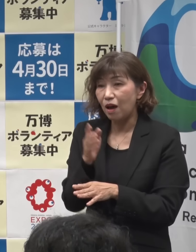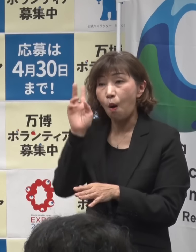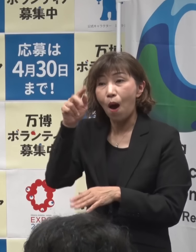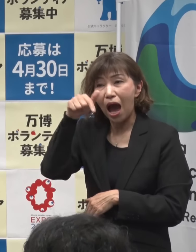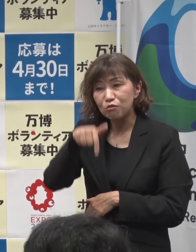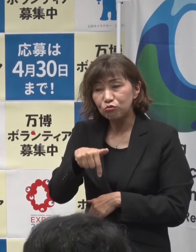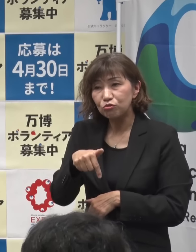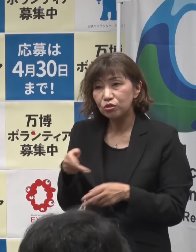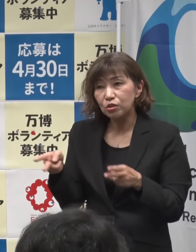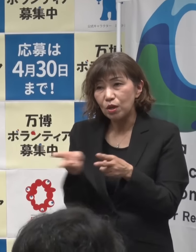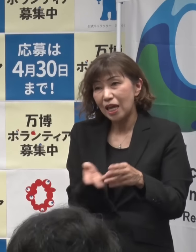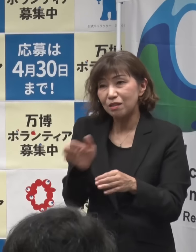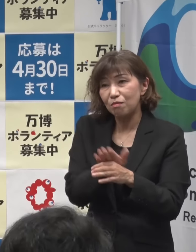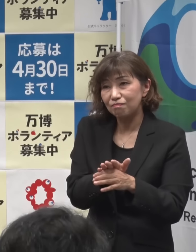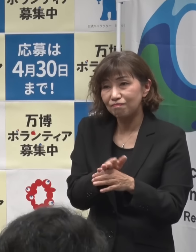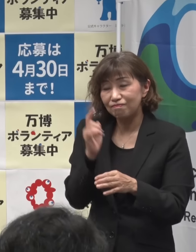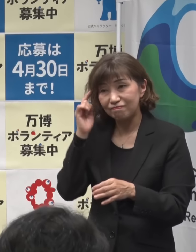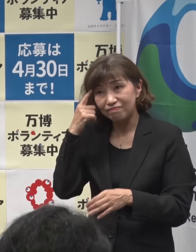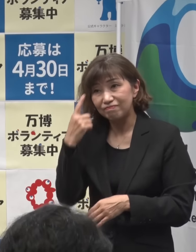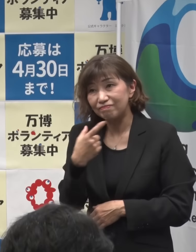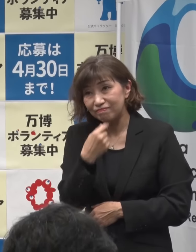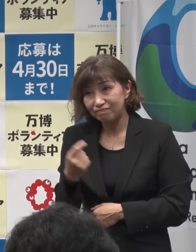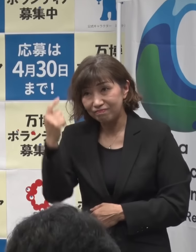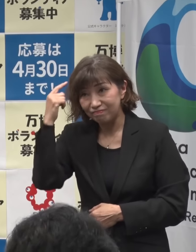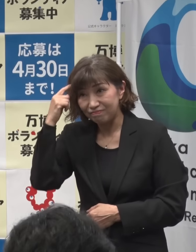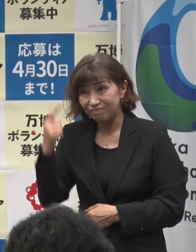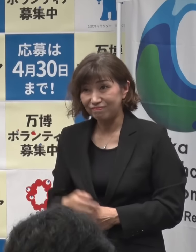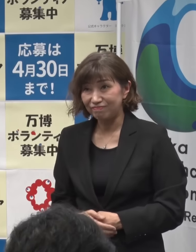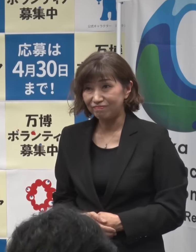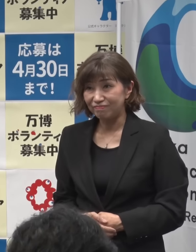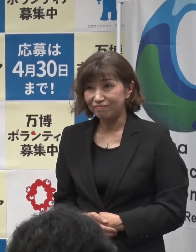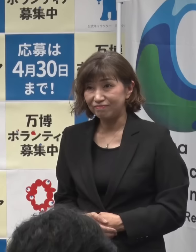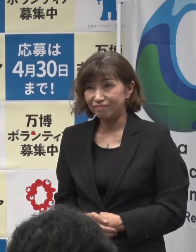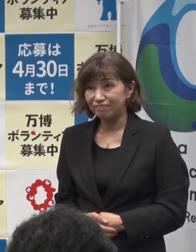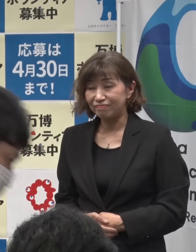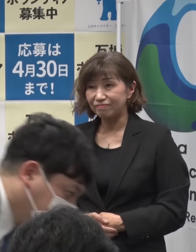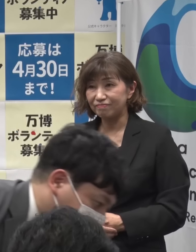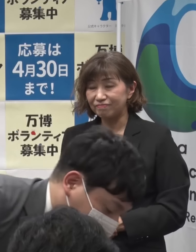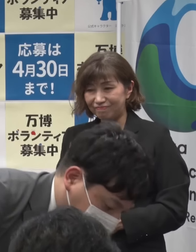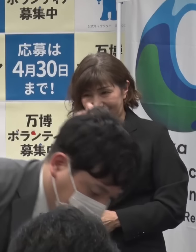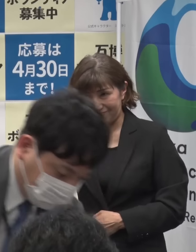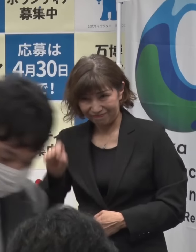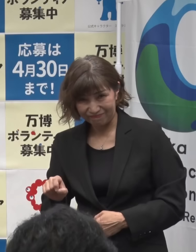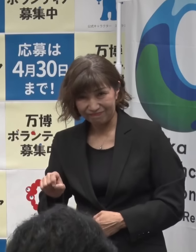たいと思います。